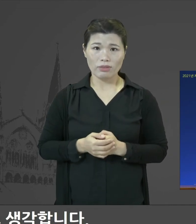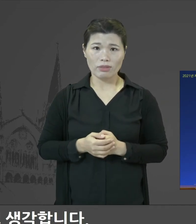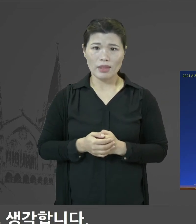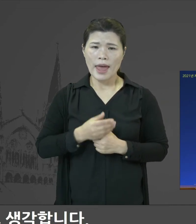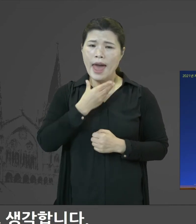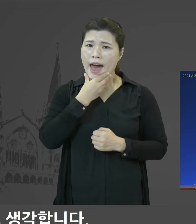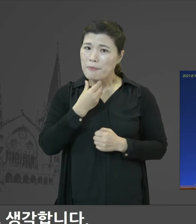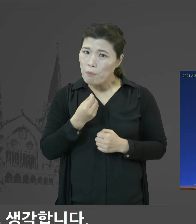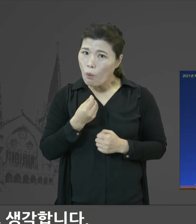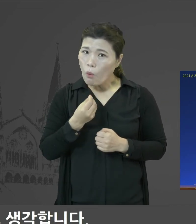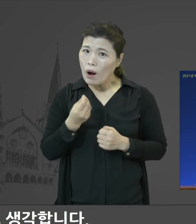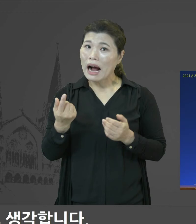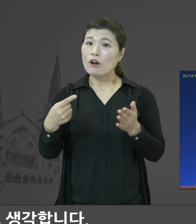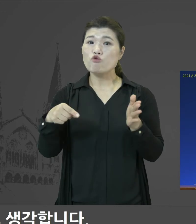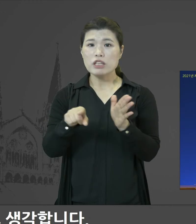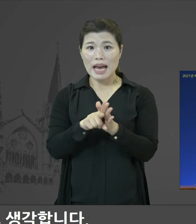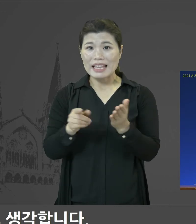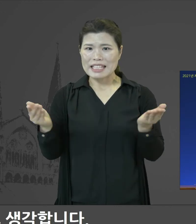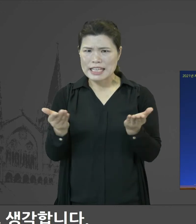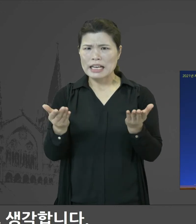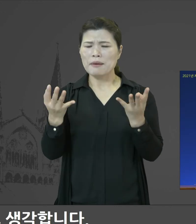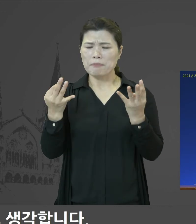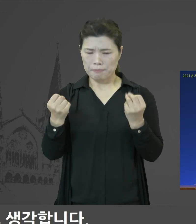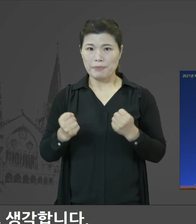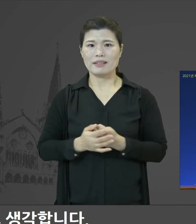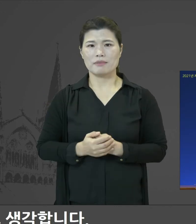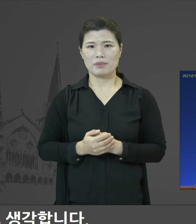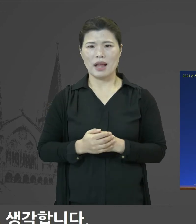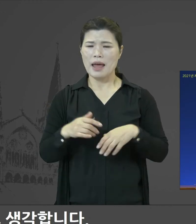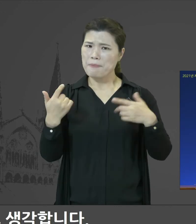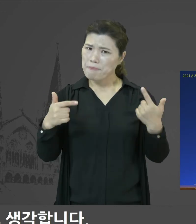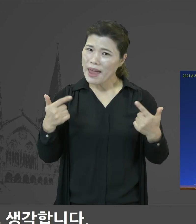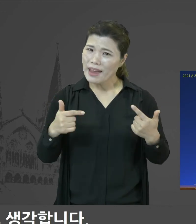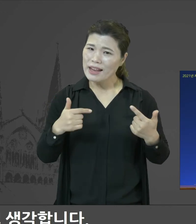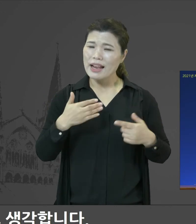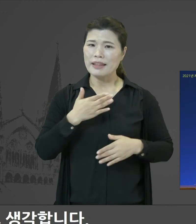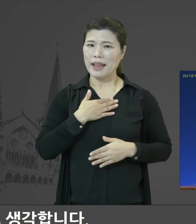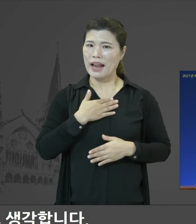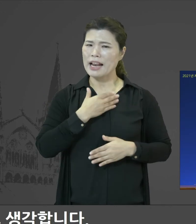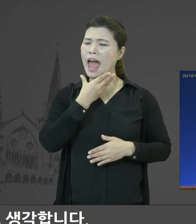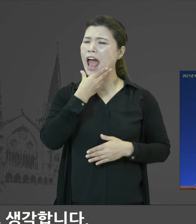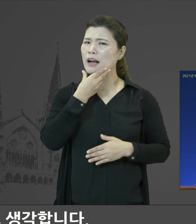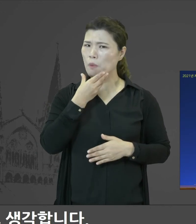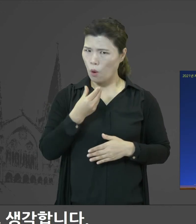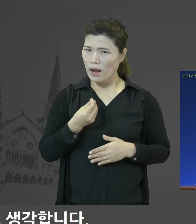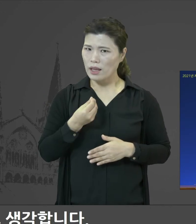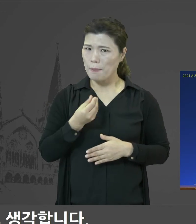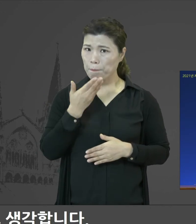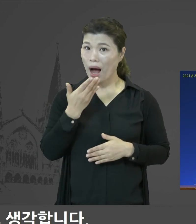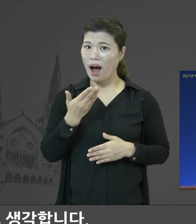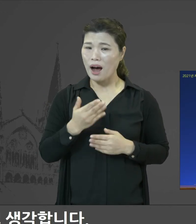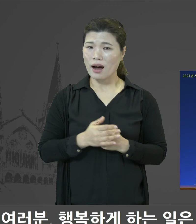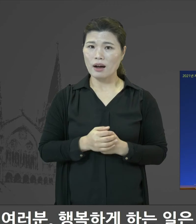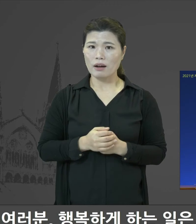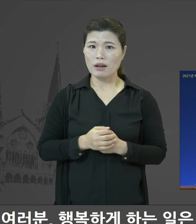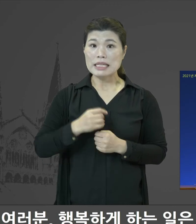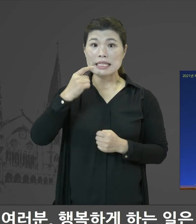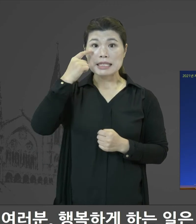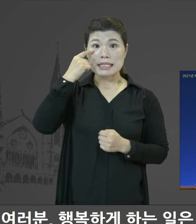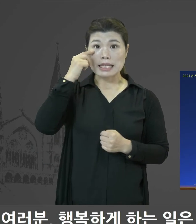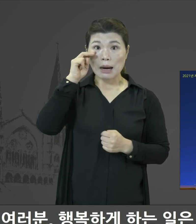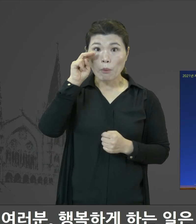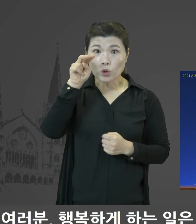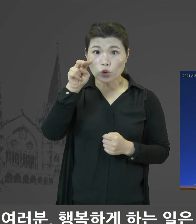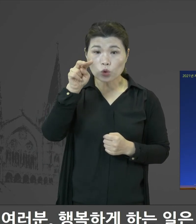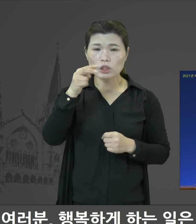행복하게 하는 일은 늘 있습니다. 매일 나를 행복해 하는 일은 있다는 사실입니다. 시각을 바꿔보면